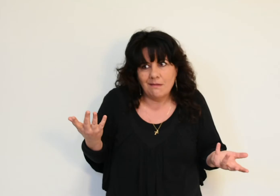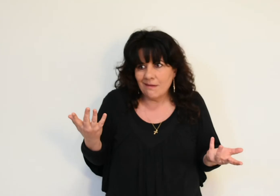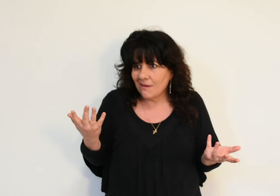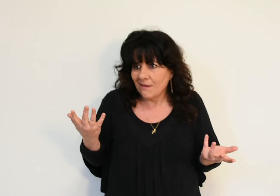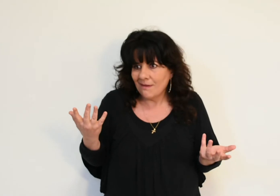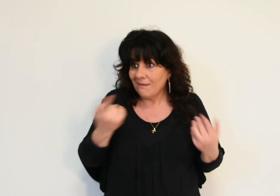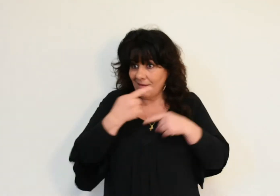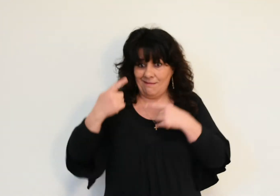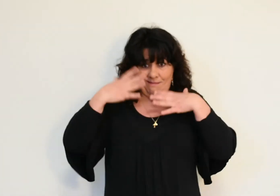corps?